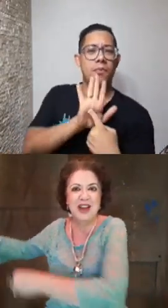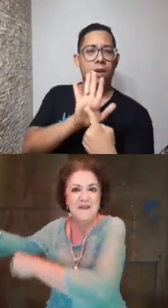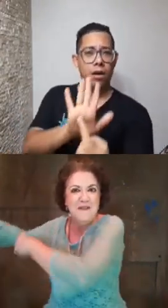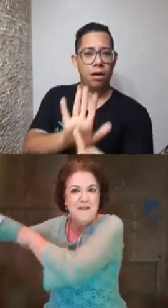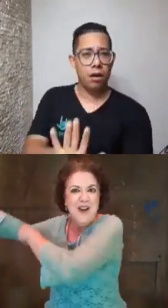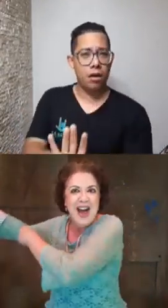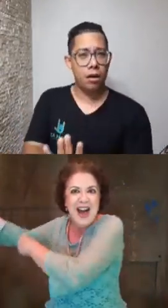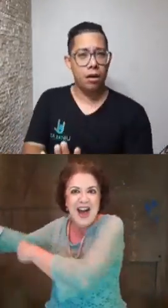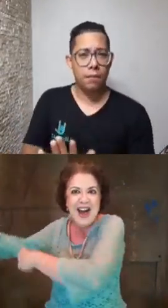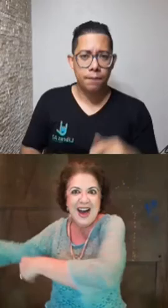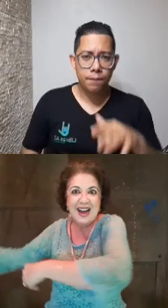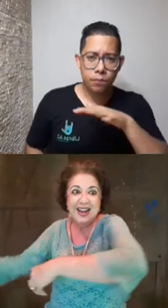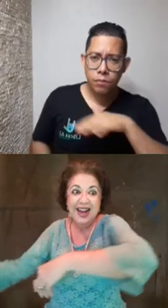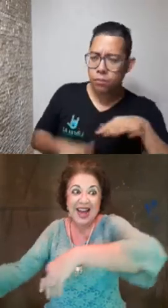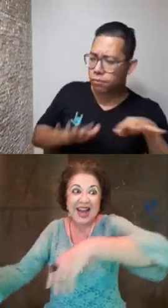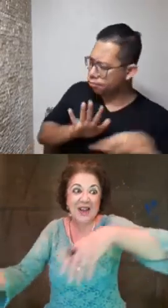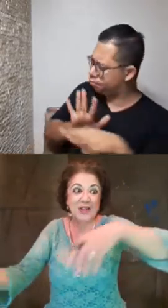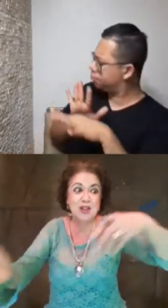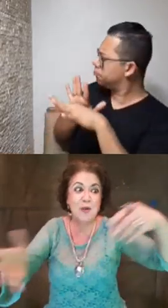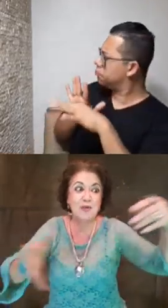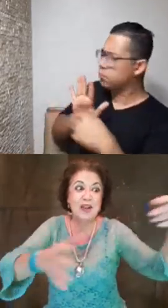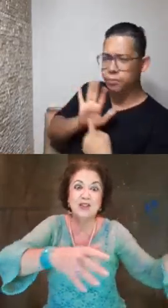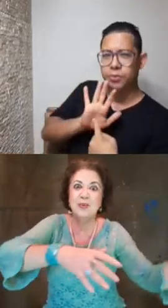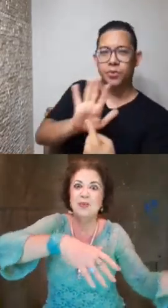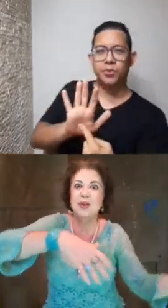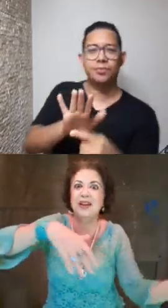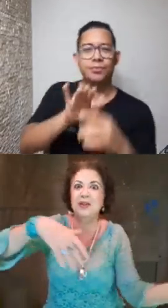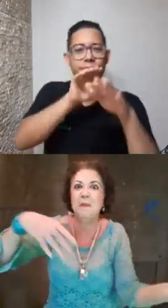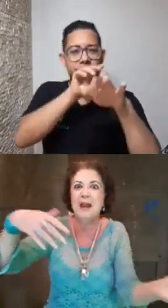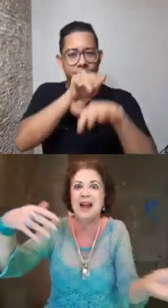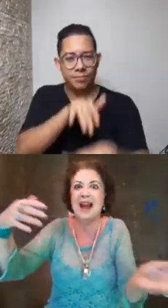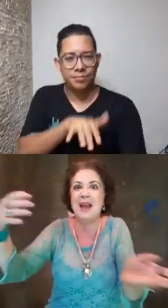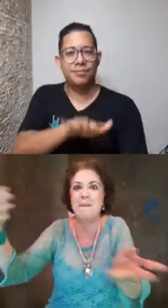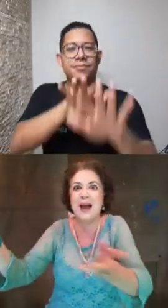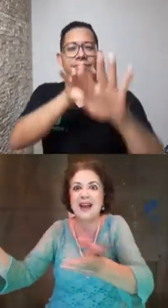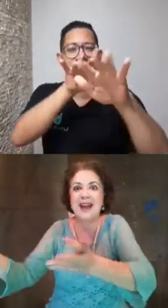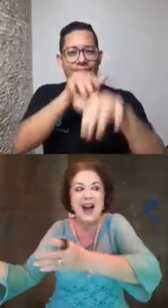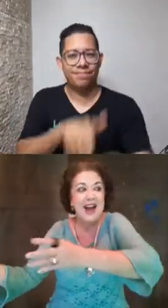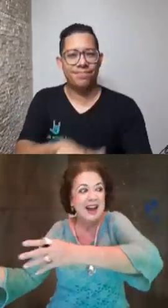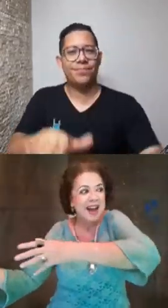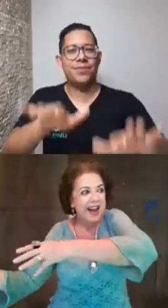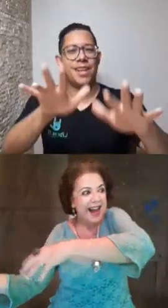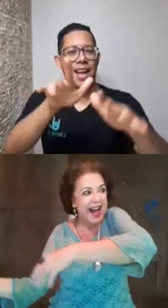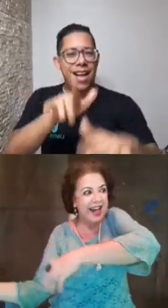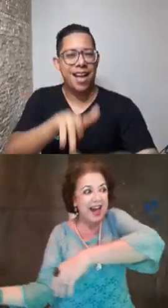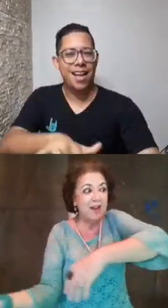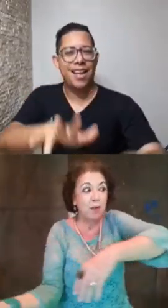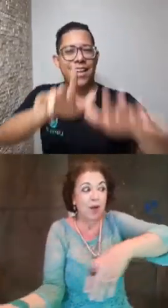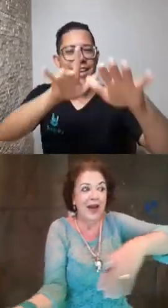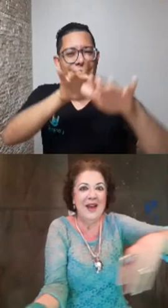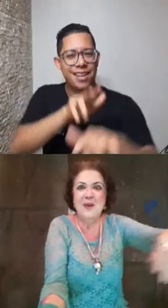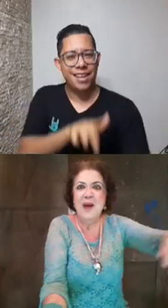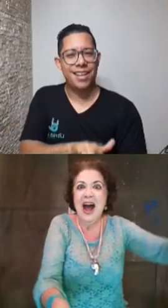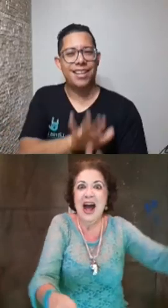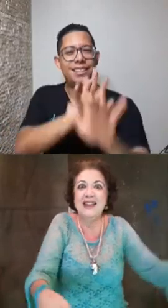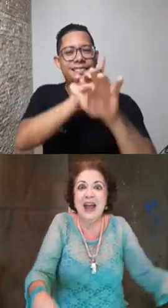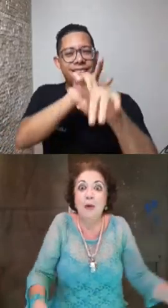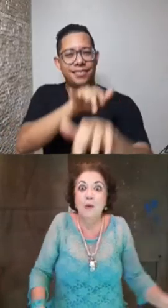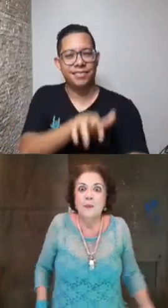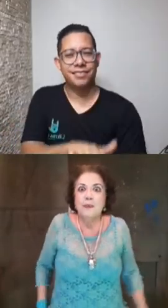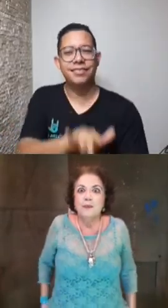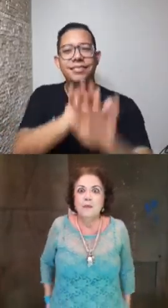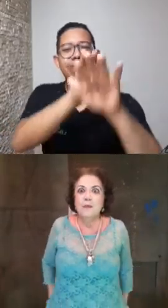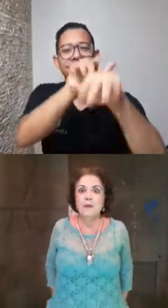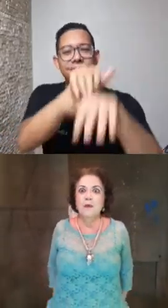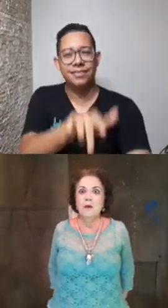te levar. E as ondas ondulando para lá e para cá, carregaram o rio